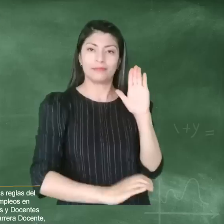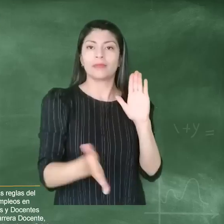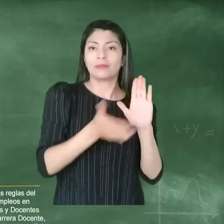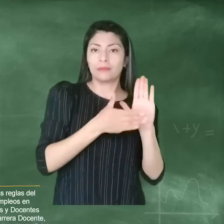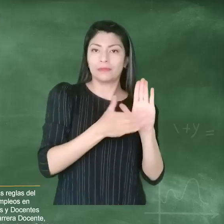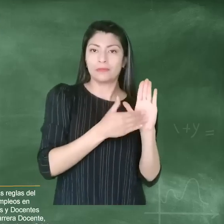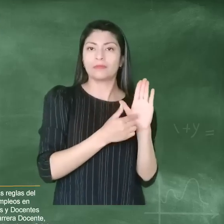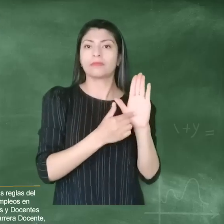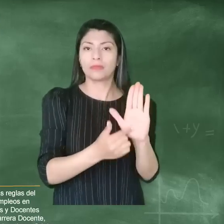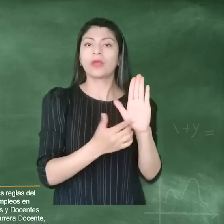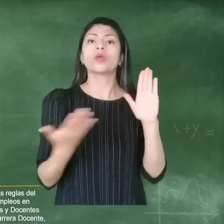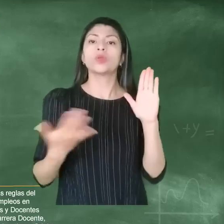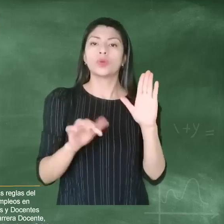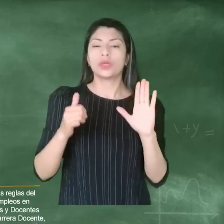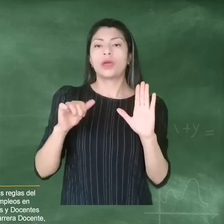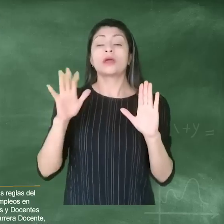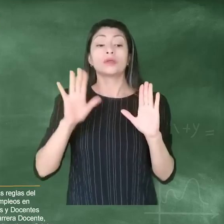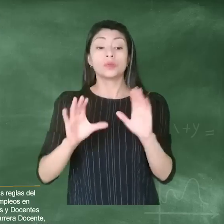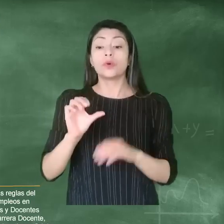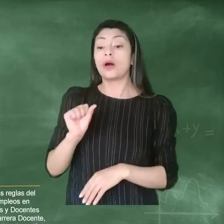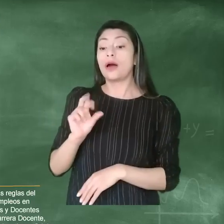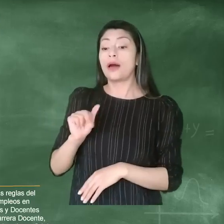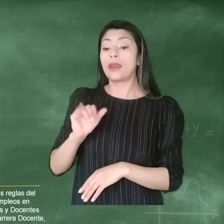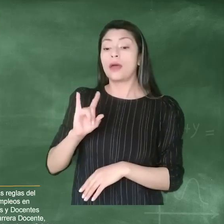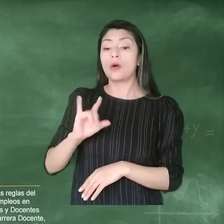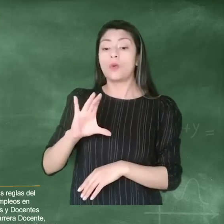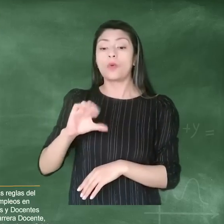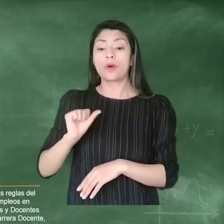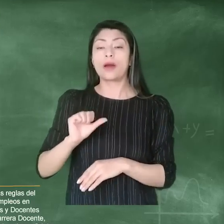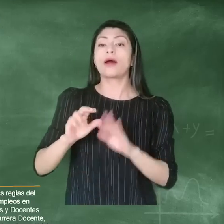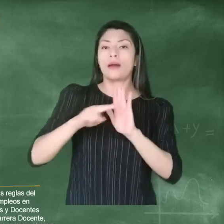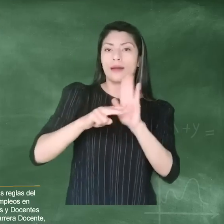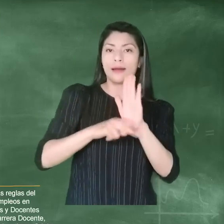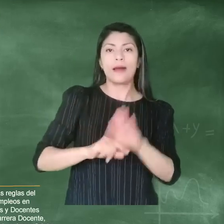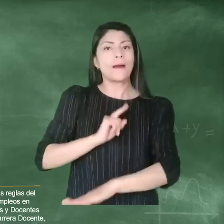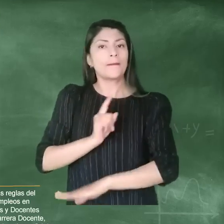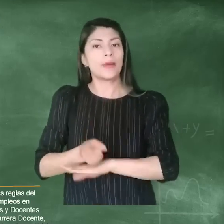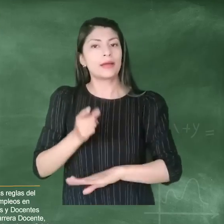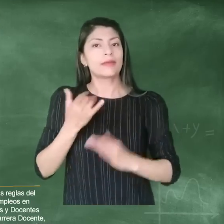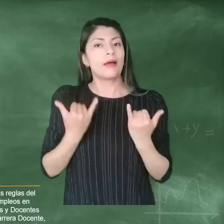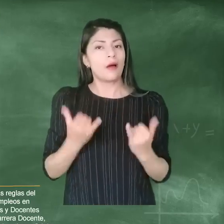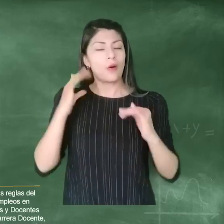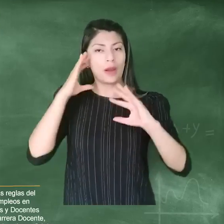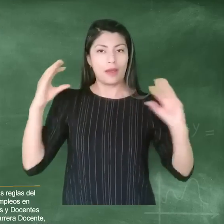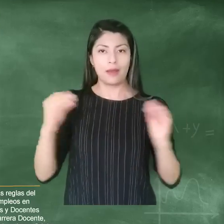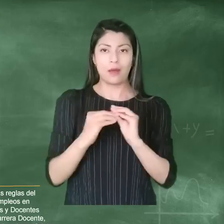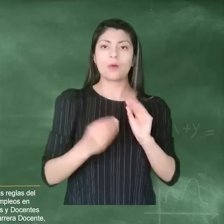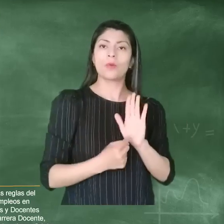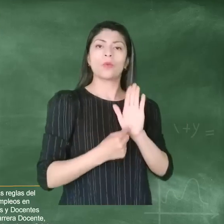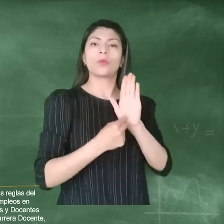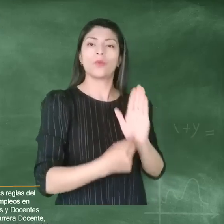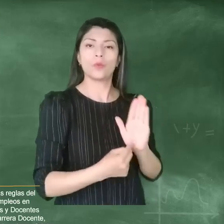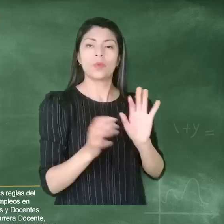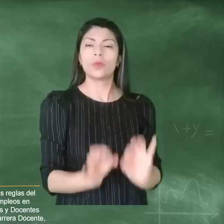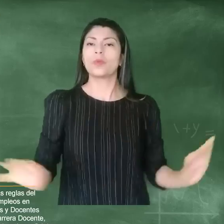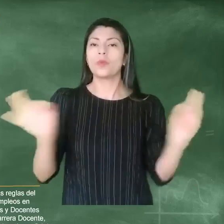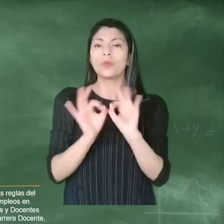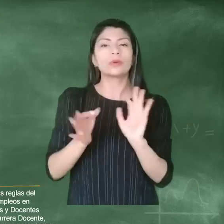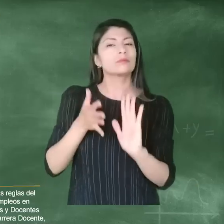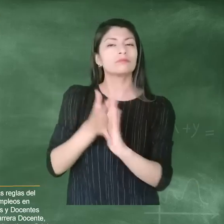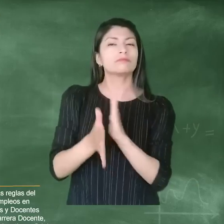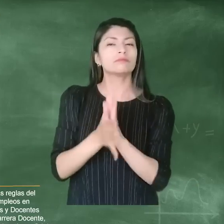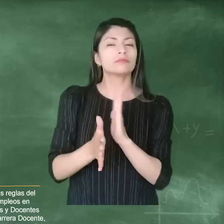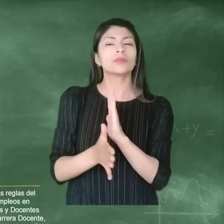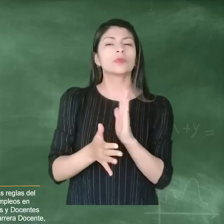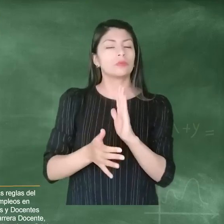territorial certificada en educación Departamento de Arauca, siguiendo los parámetros definidos en el presente acuerdo.